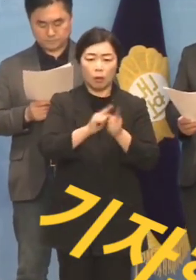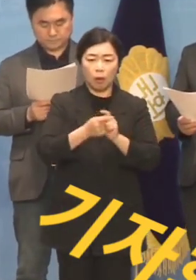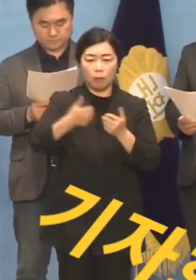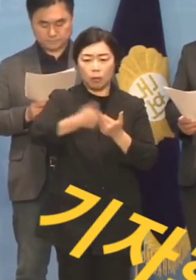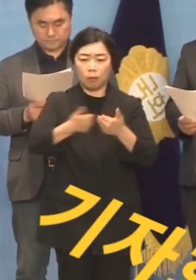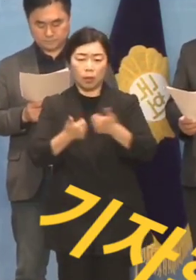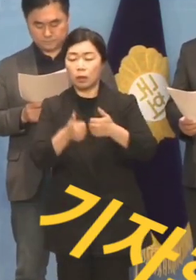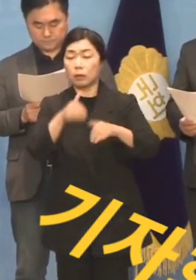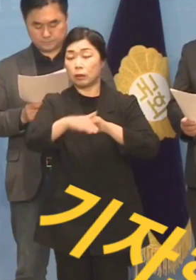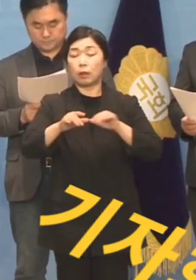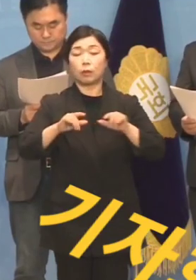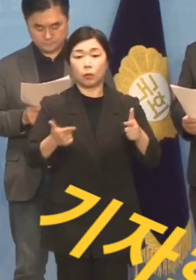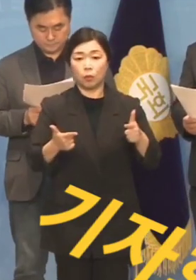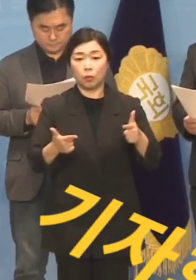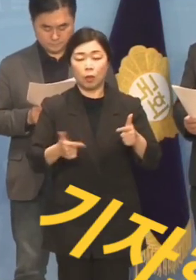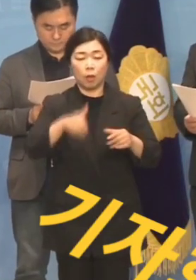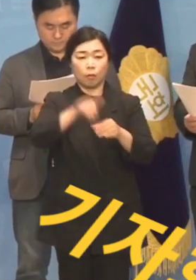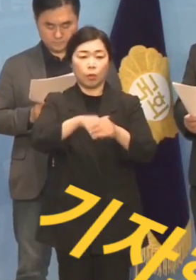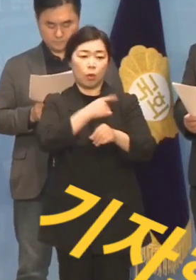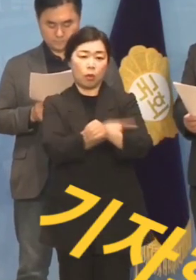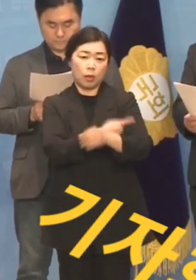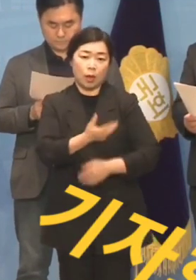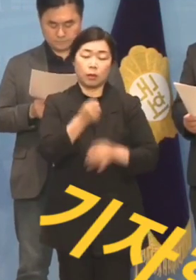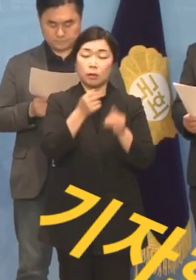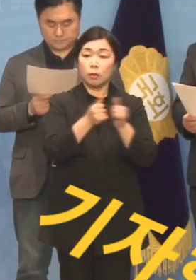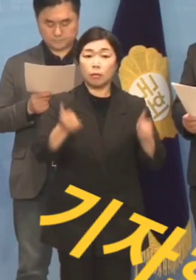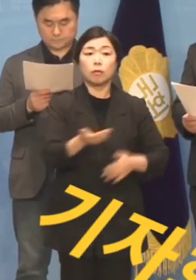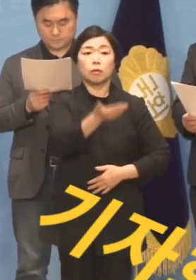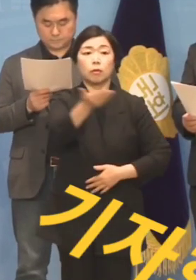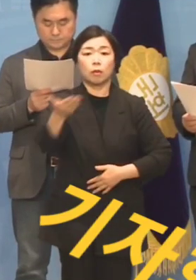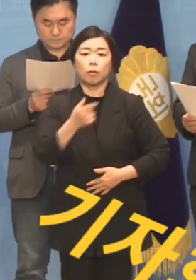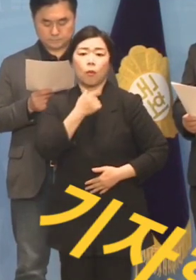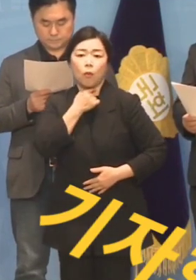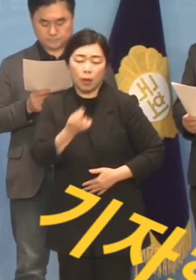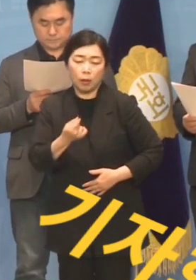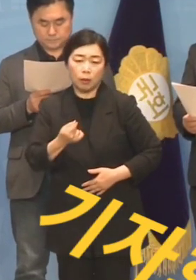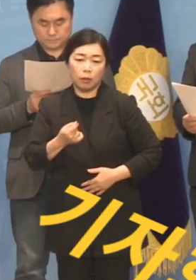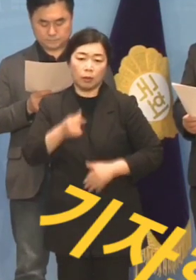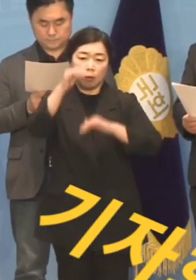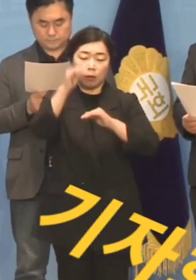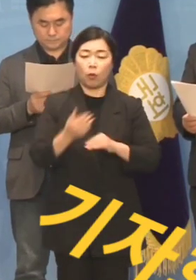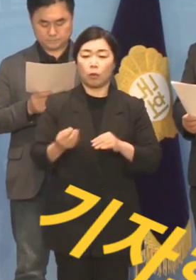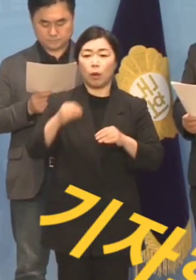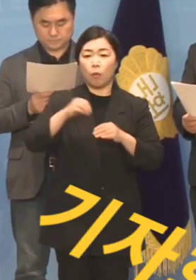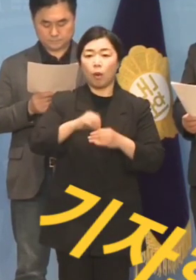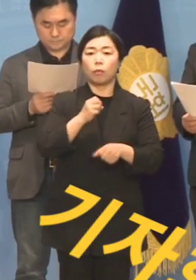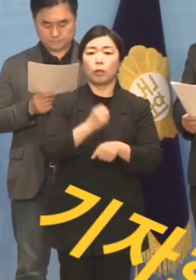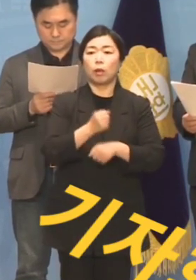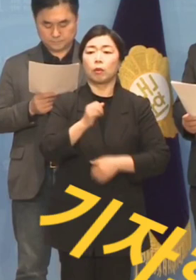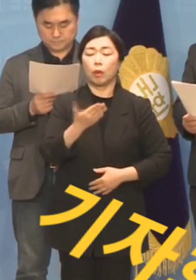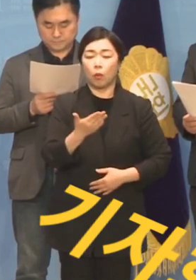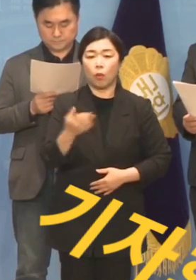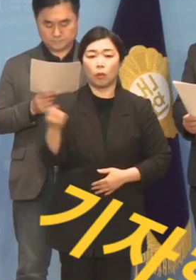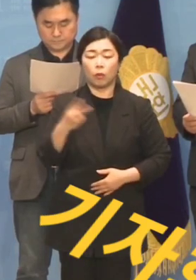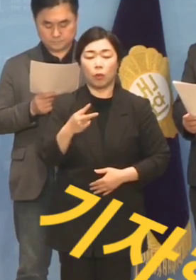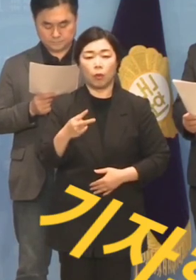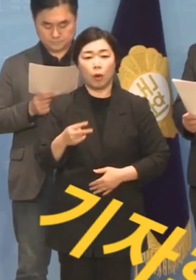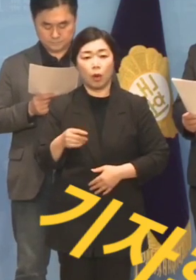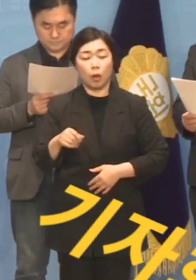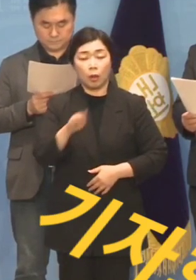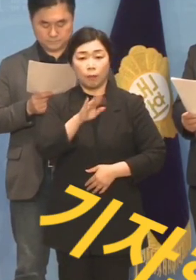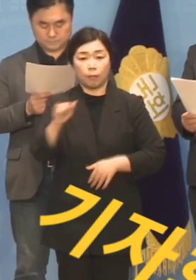구도를 혁파하고 유권자 국민의 뜻이 정확히 반영되는 선거제도, 비례성, 대표성